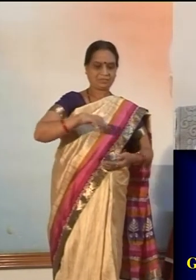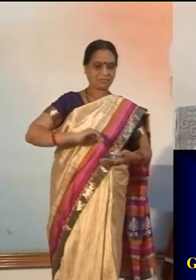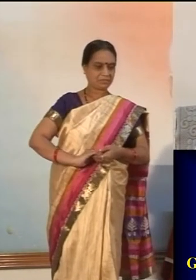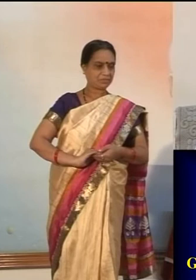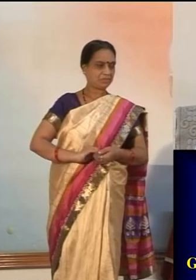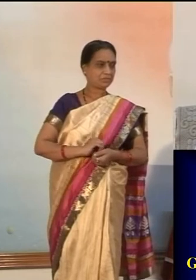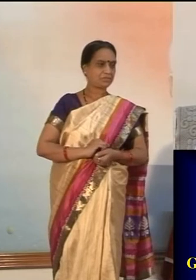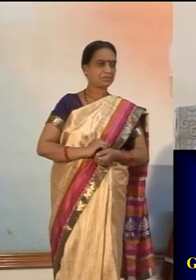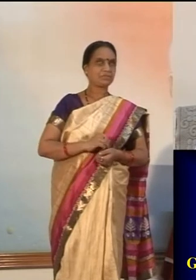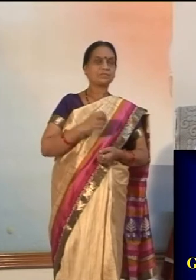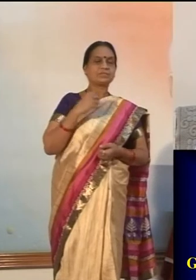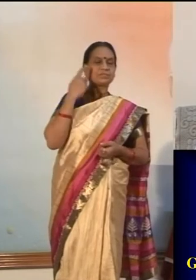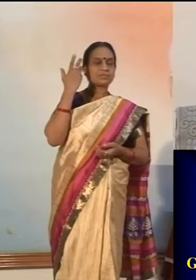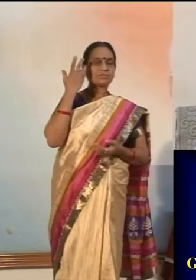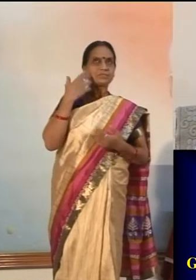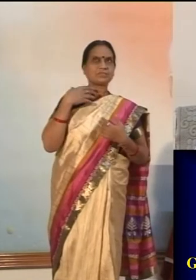हम कैसे अनुभव करें?